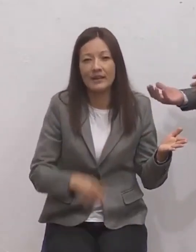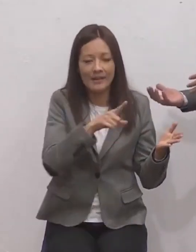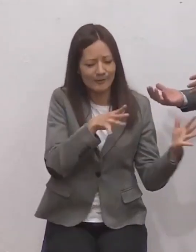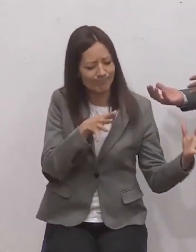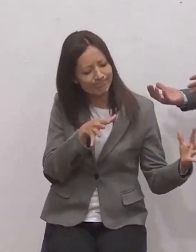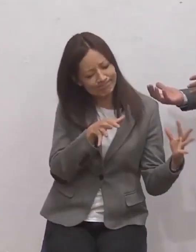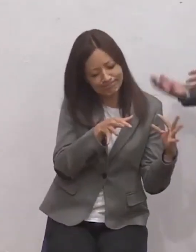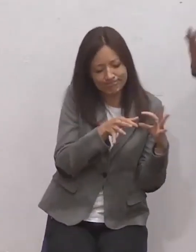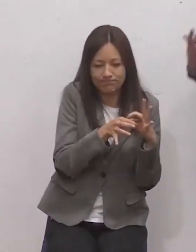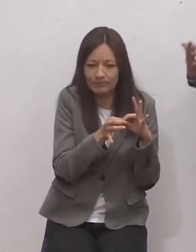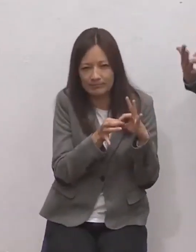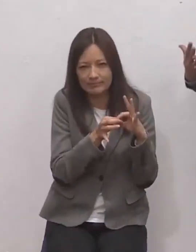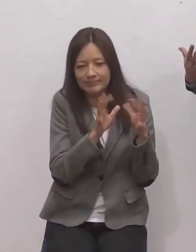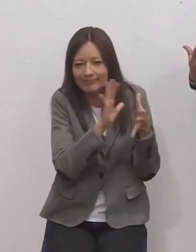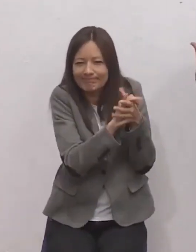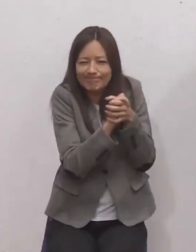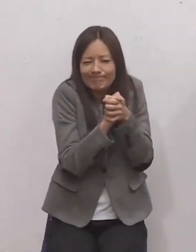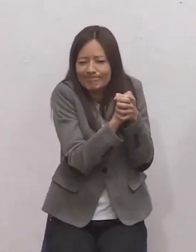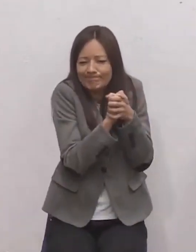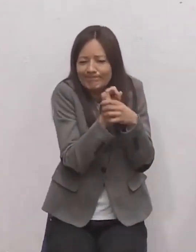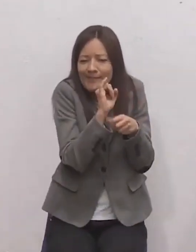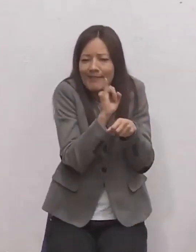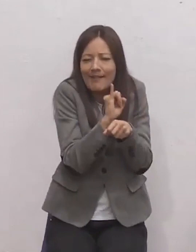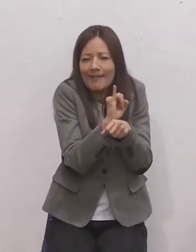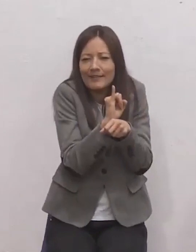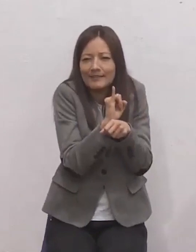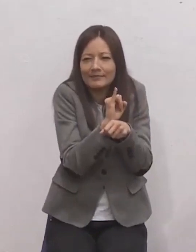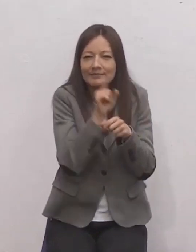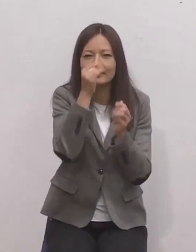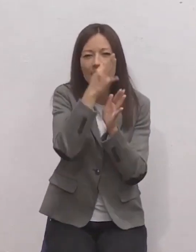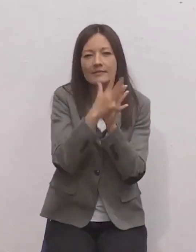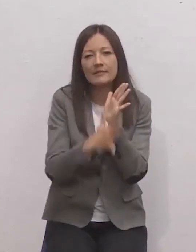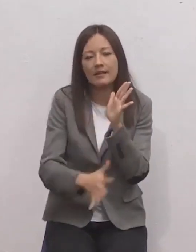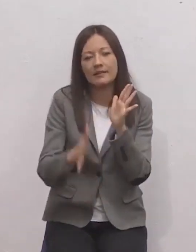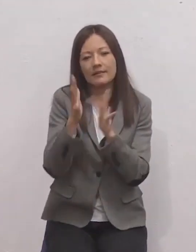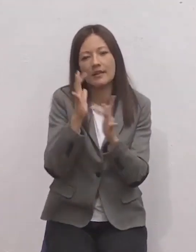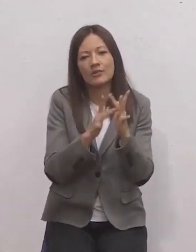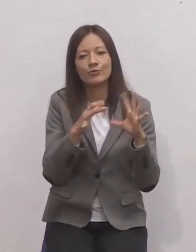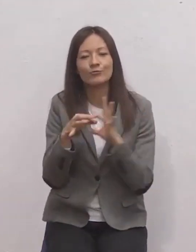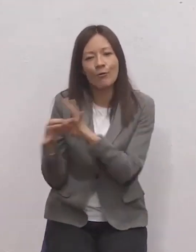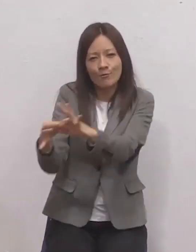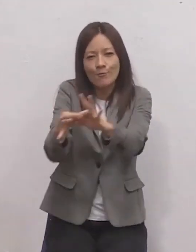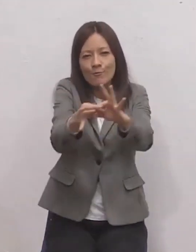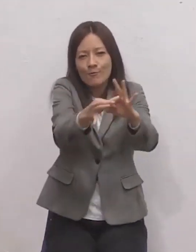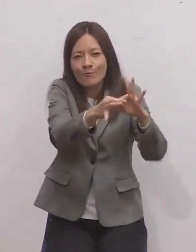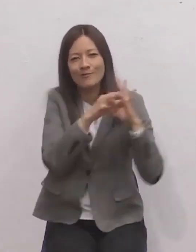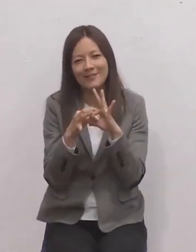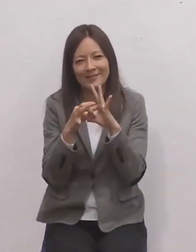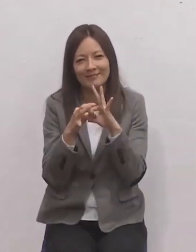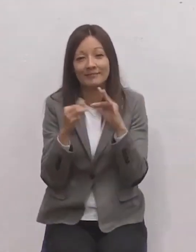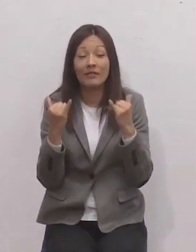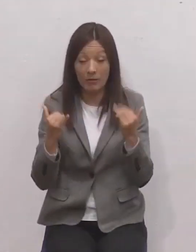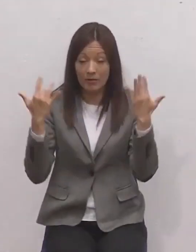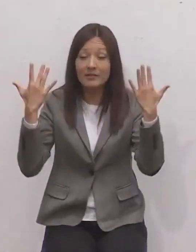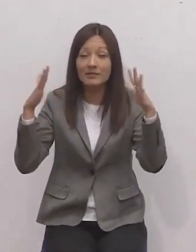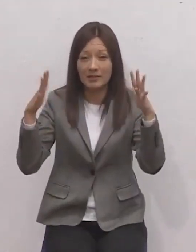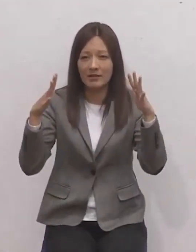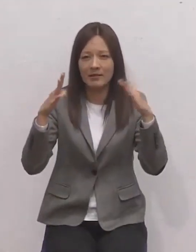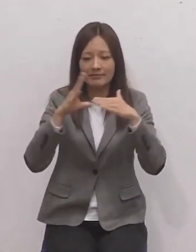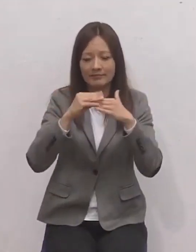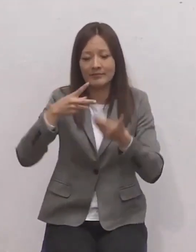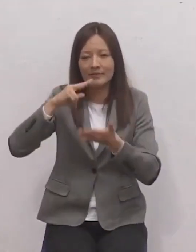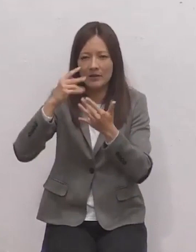une fraternalmente, la sangre de Jesús. Vamos a celebrar la cena del Señor, vamos a orar. Padre